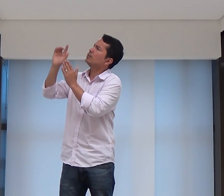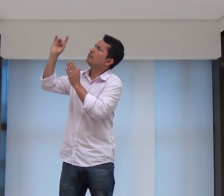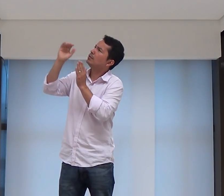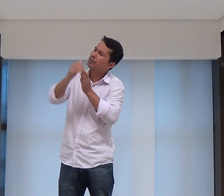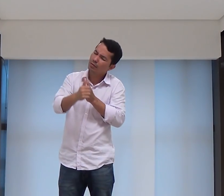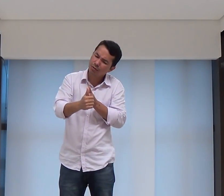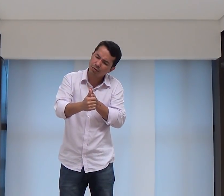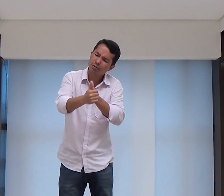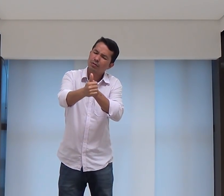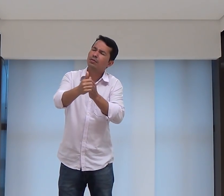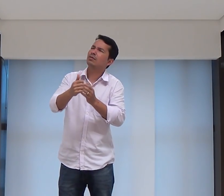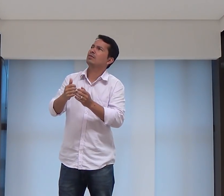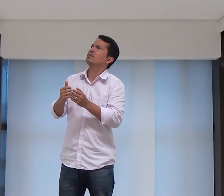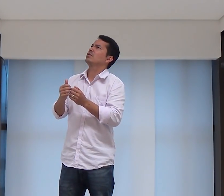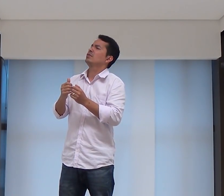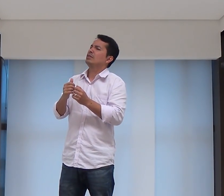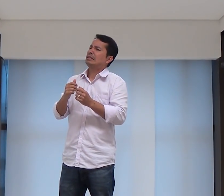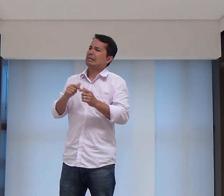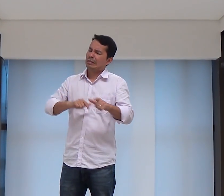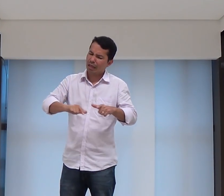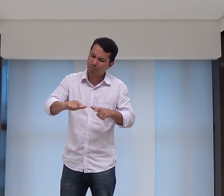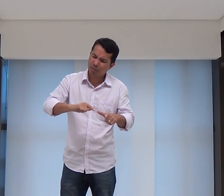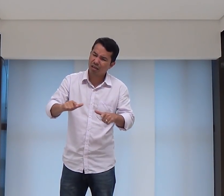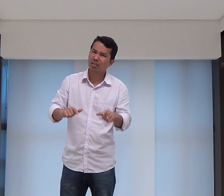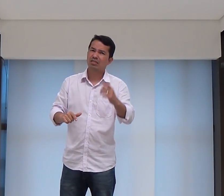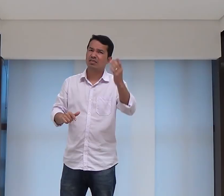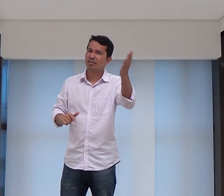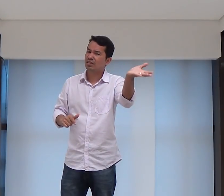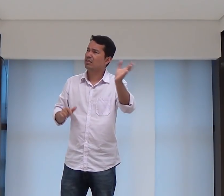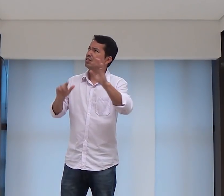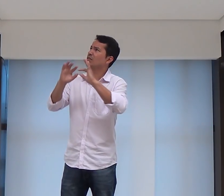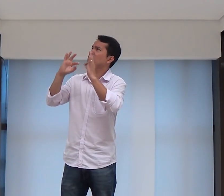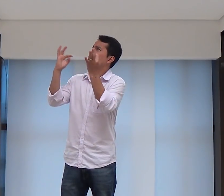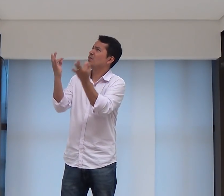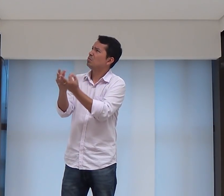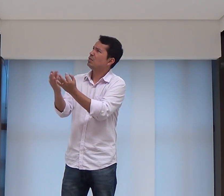conversar com Deus primeiro. Deus, guia o meu dia, os meus passos,